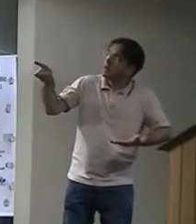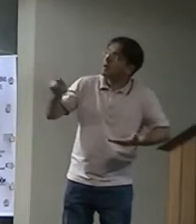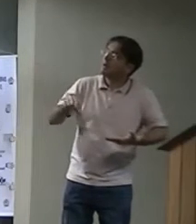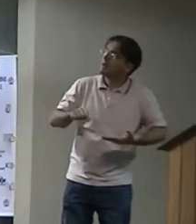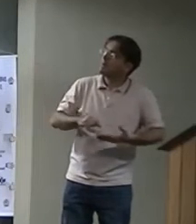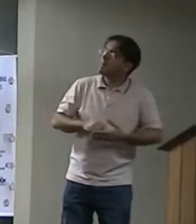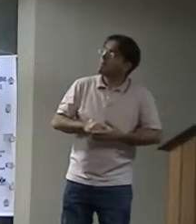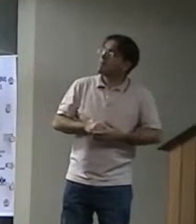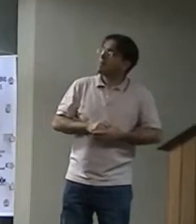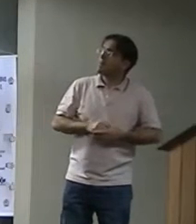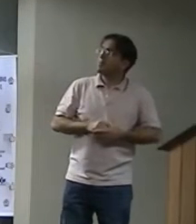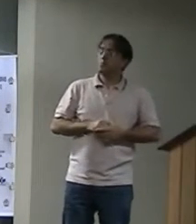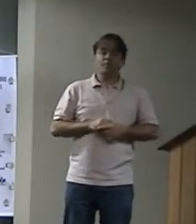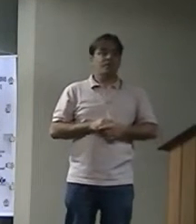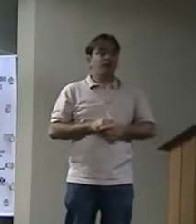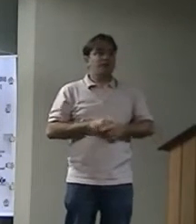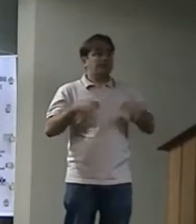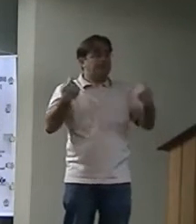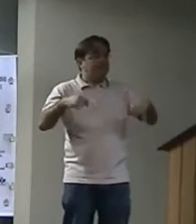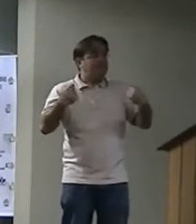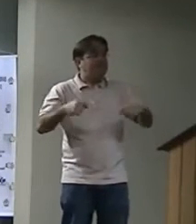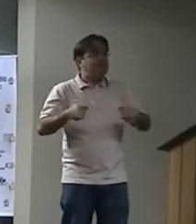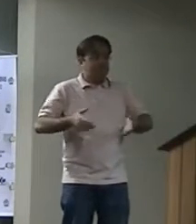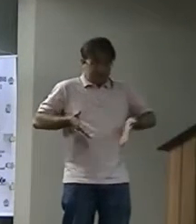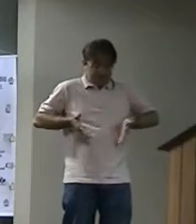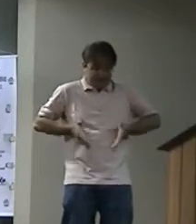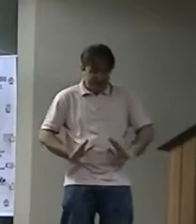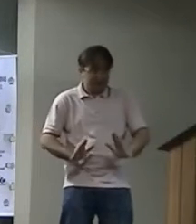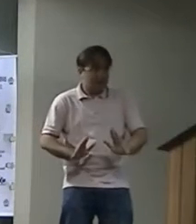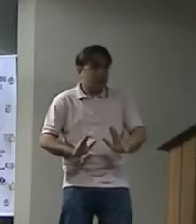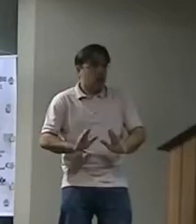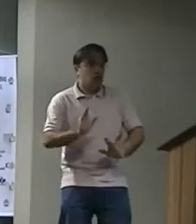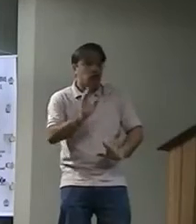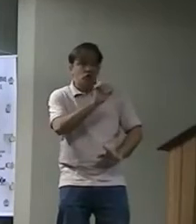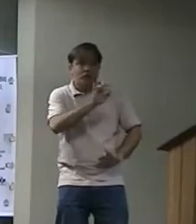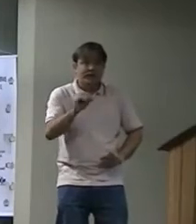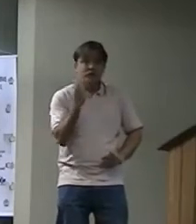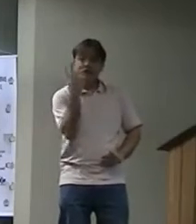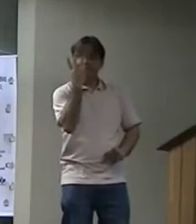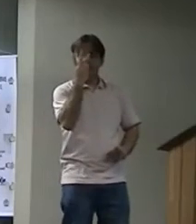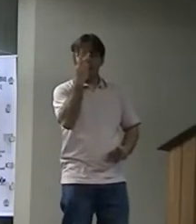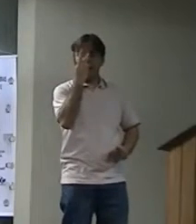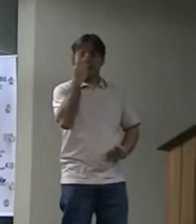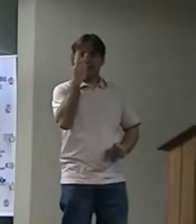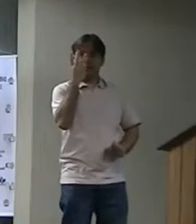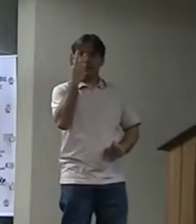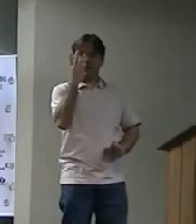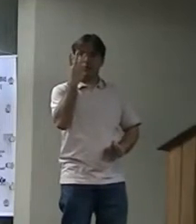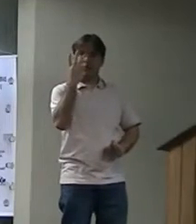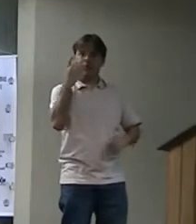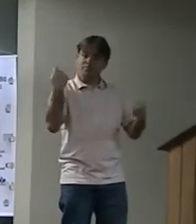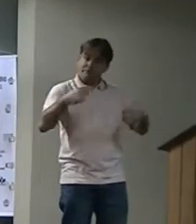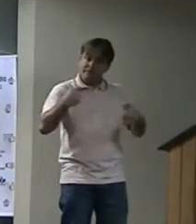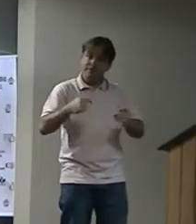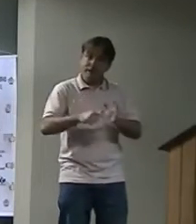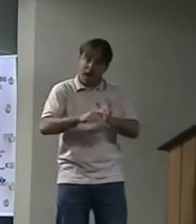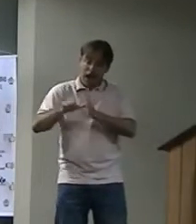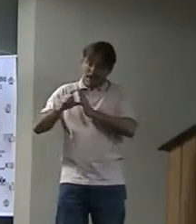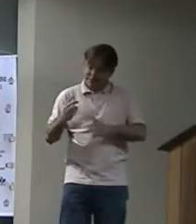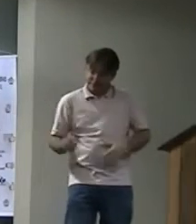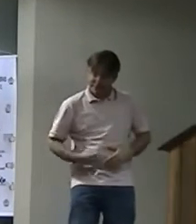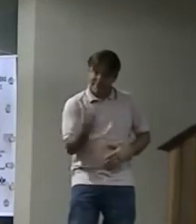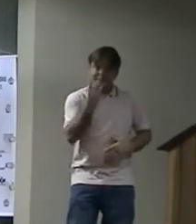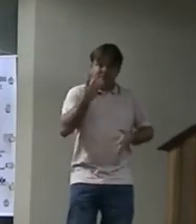da orelhinha, deve ser realizado no terceiro dia de vida do bebê, ainda na maternidade. Então, a partir desse diagnóstico, os